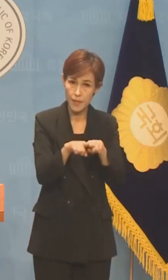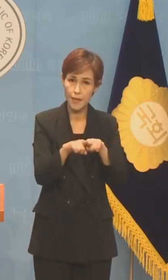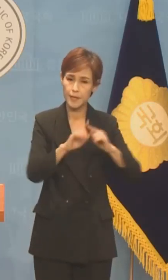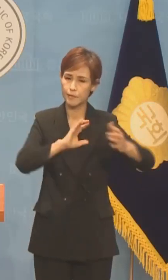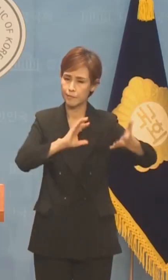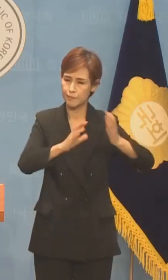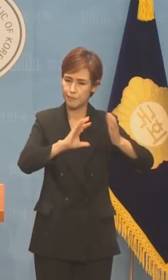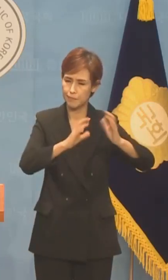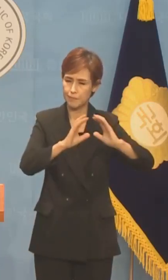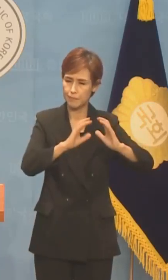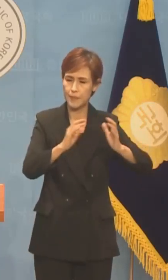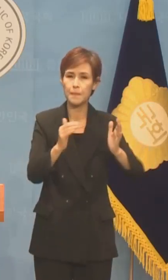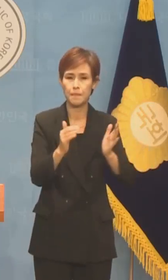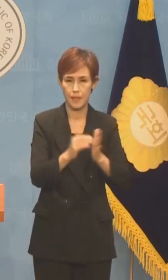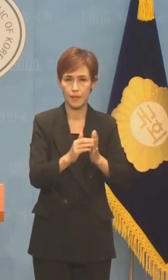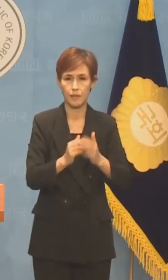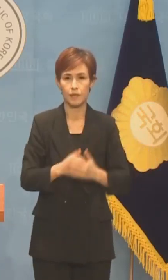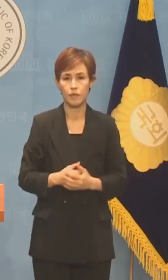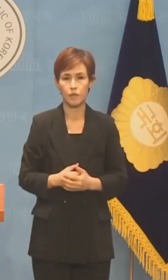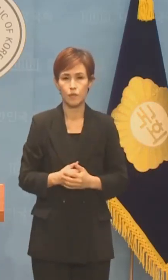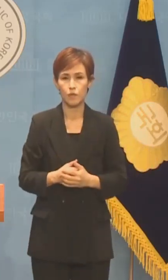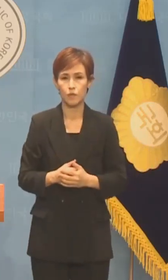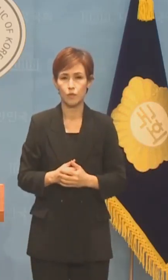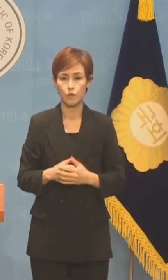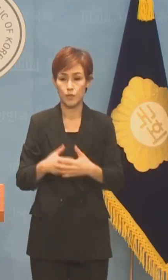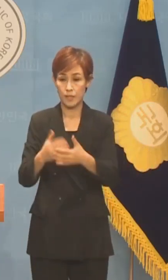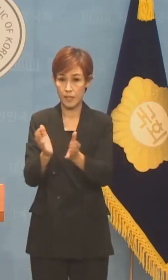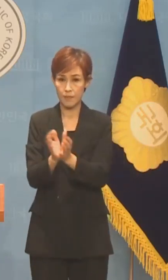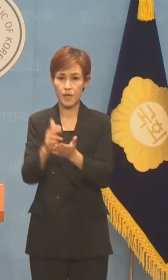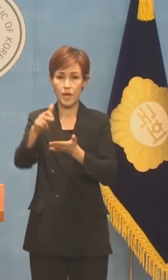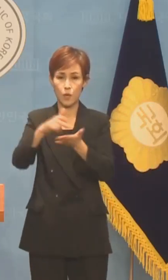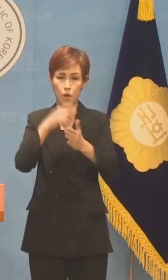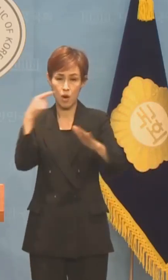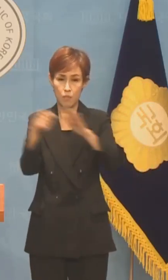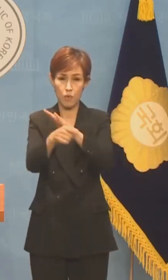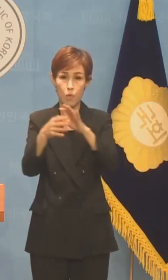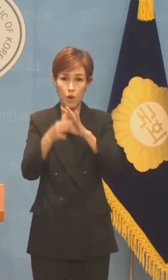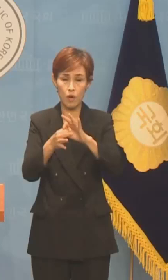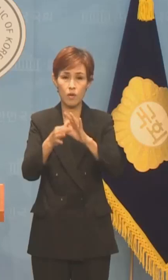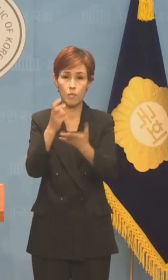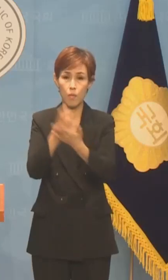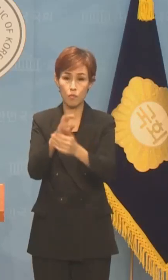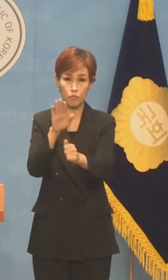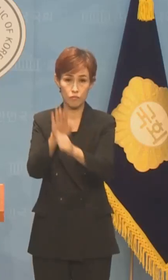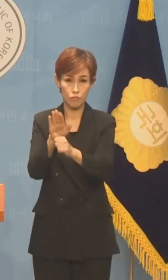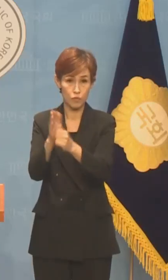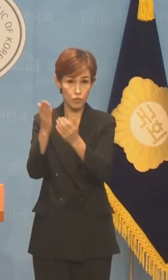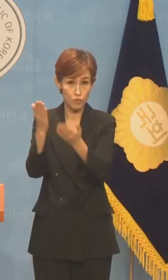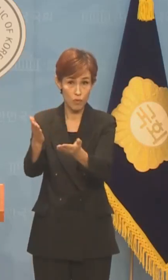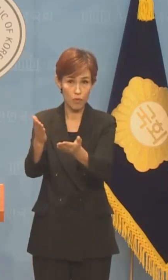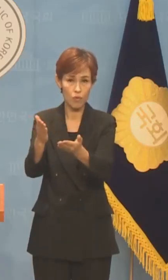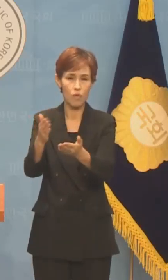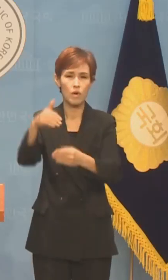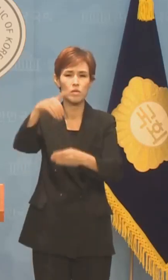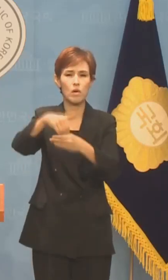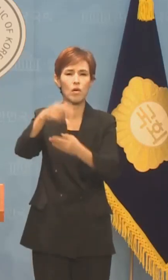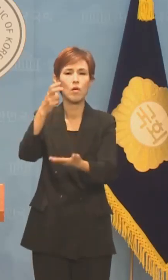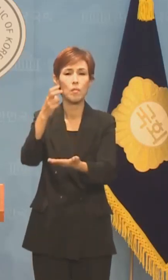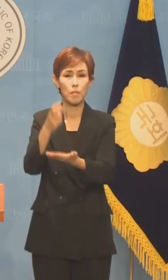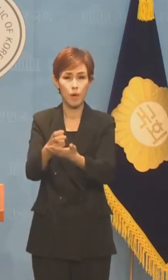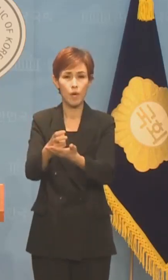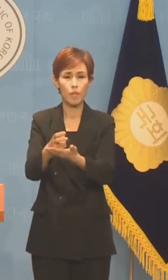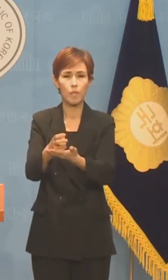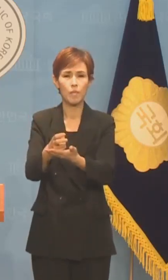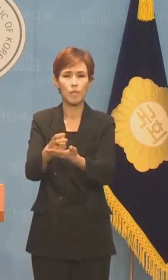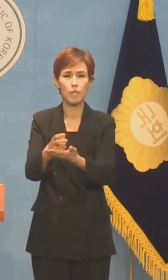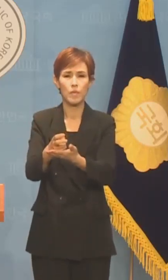논의한 결과 정당 차원에서 카톡 계엄령 관련 소송을 지원하는 것은 선거법상 유권자에 대한